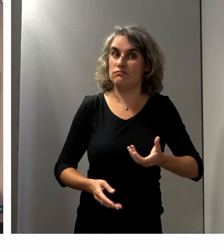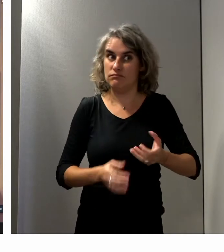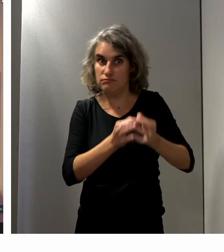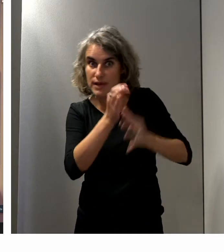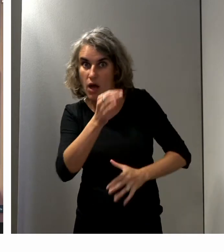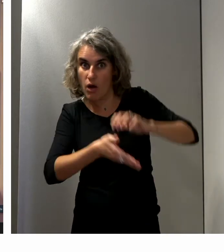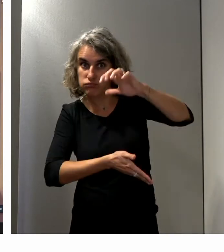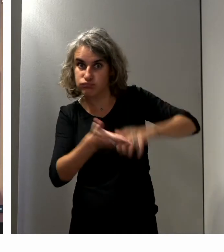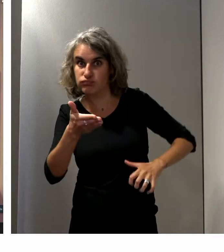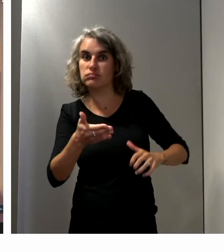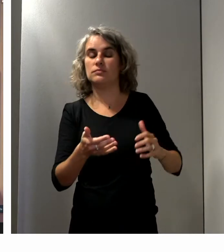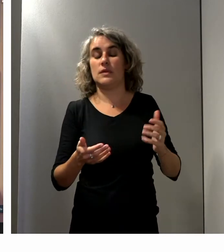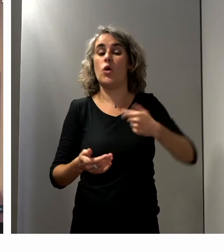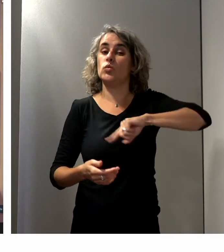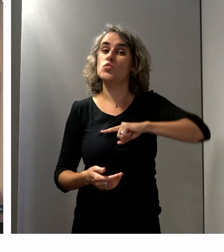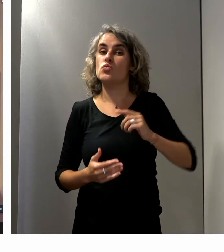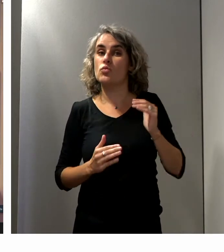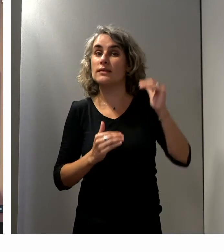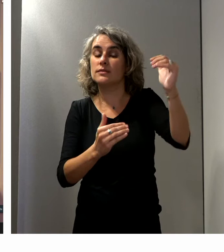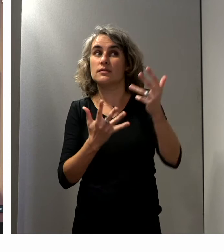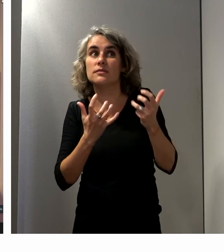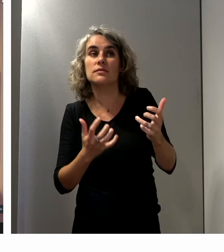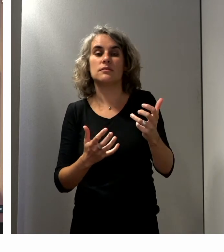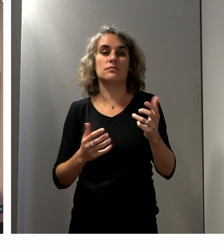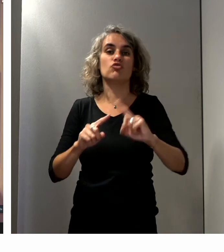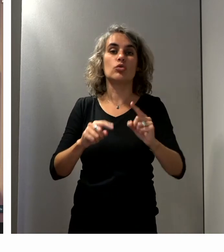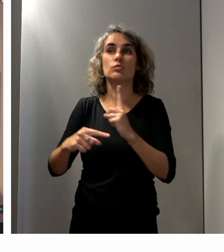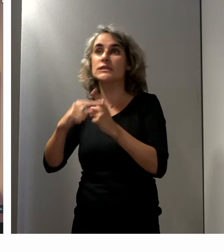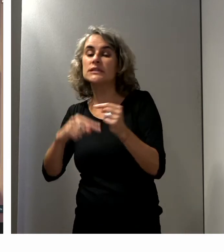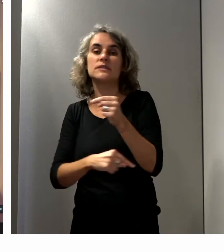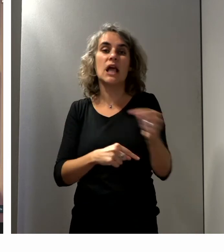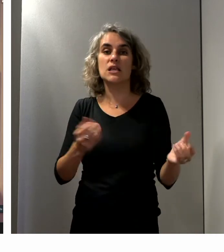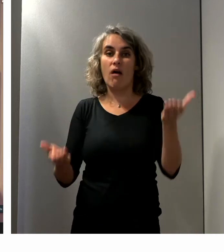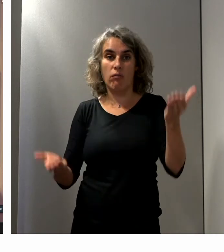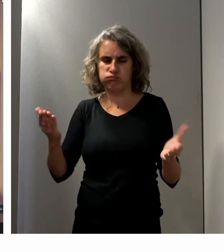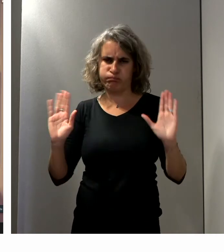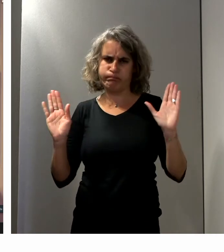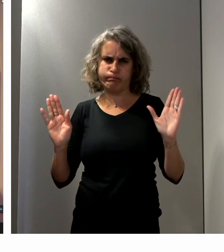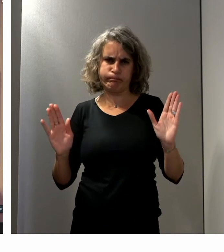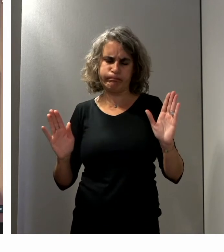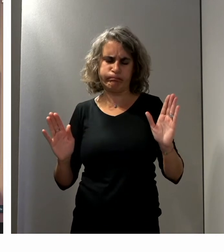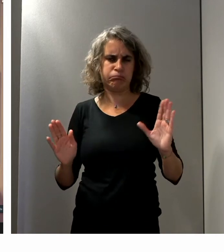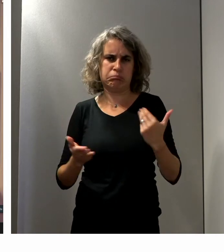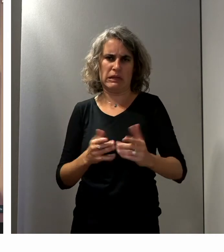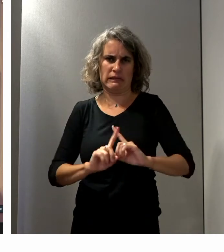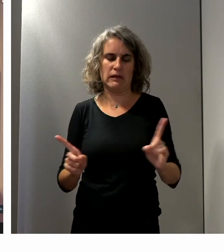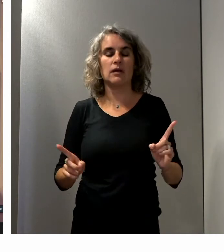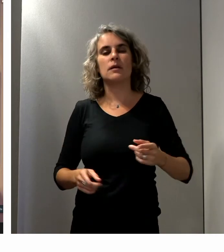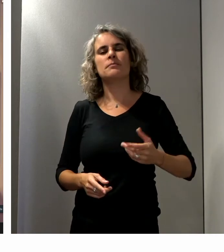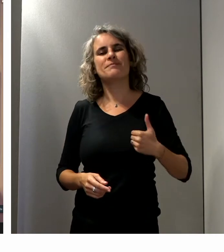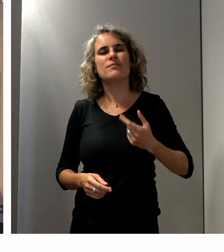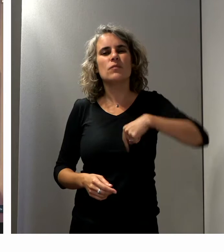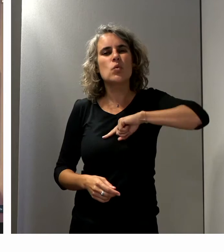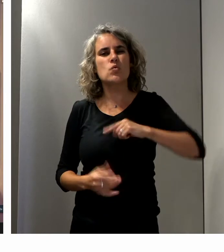et notre attente n'est pas une réponse positive ou négative sur les services d'assistance sexuelle, mais plutôt